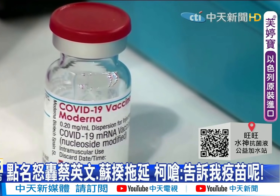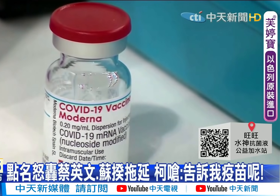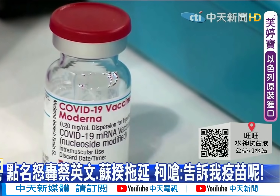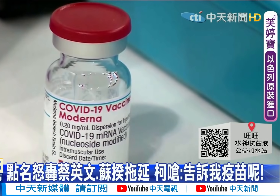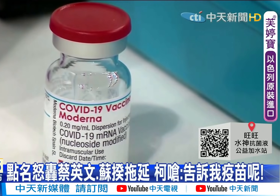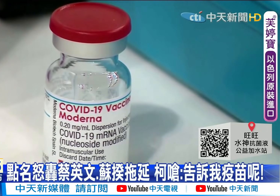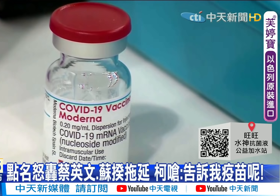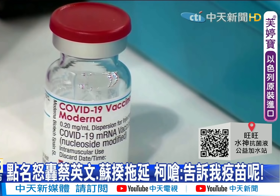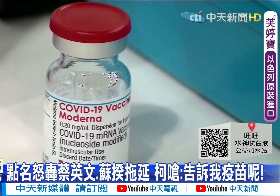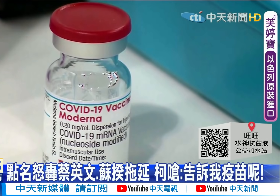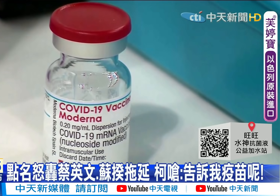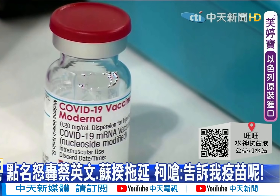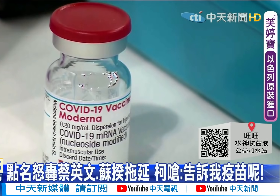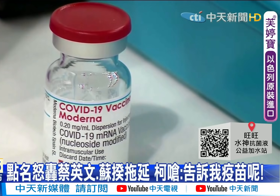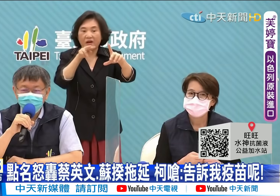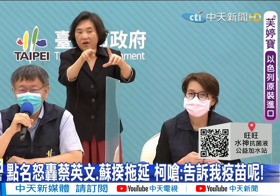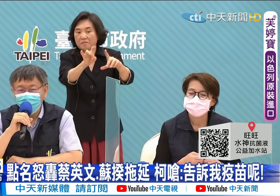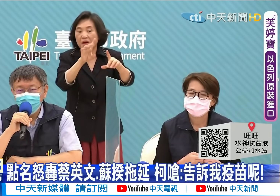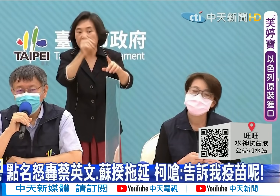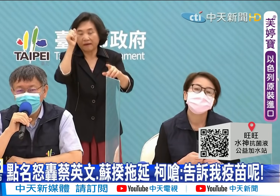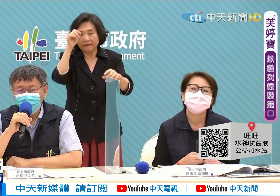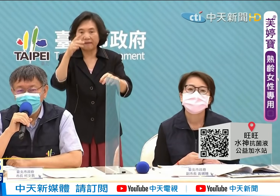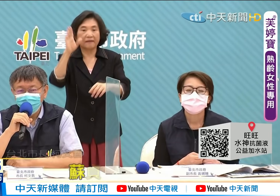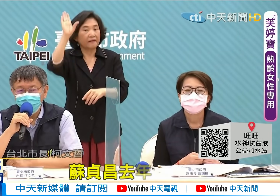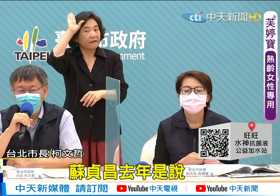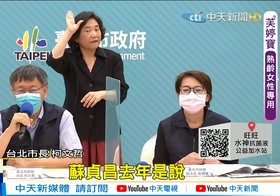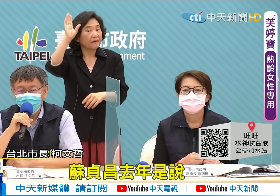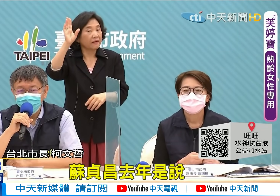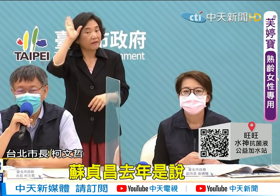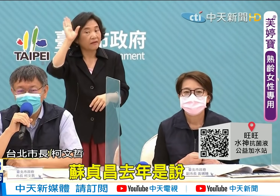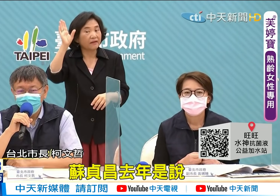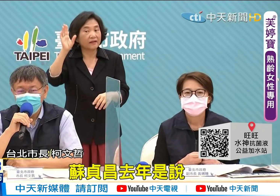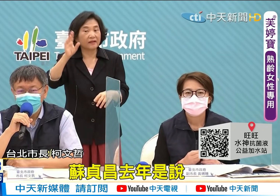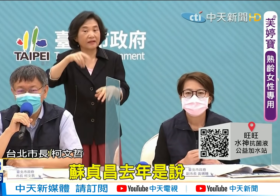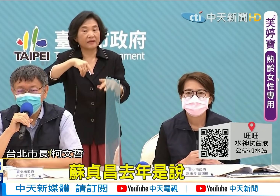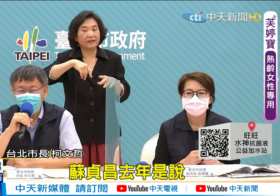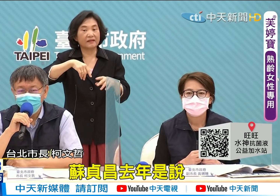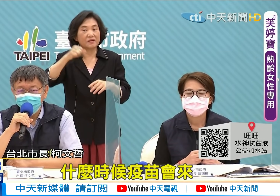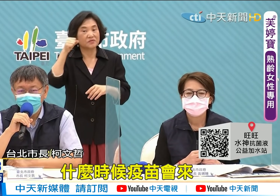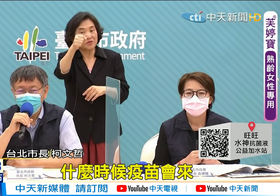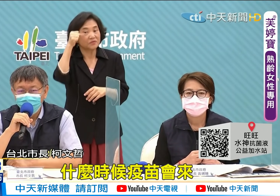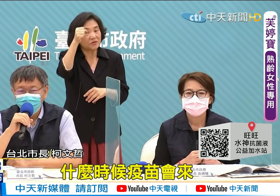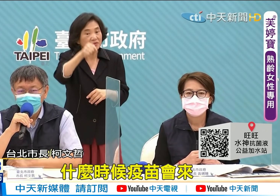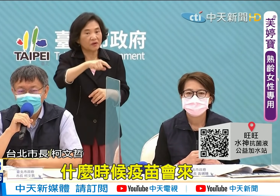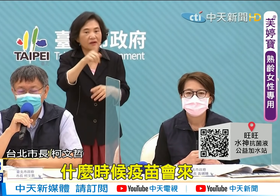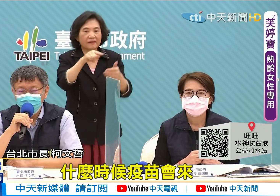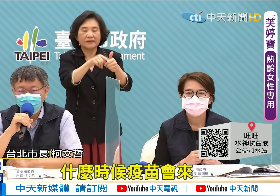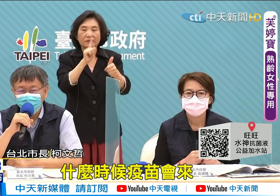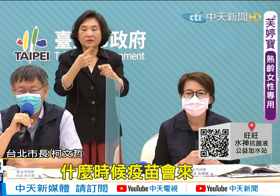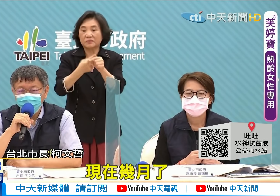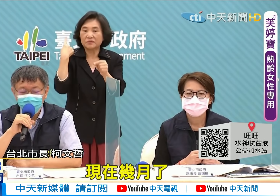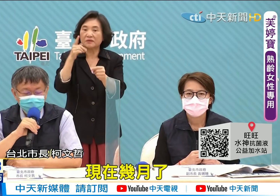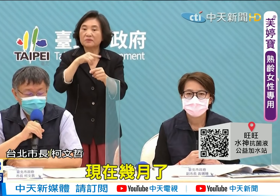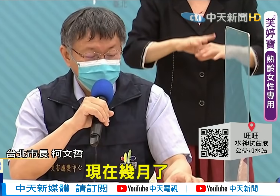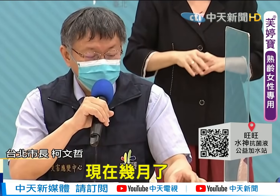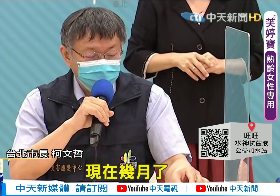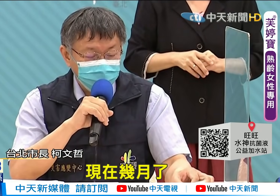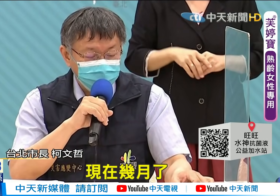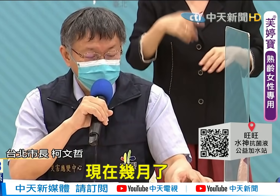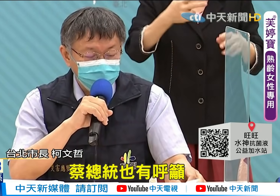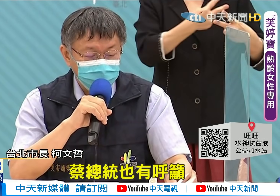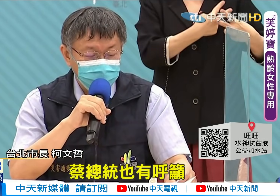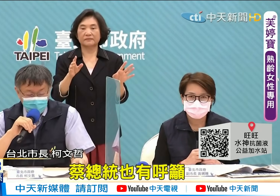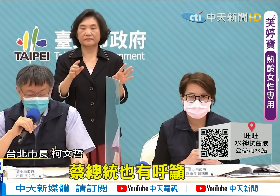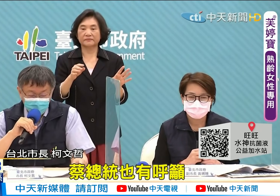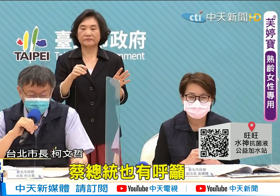告诉我你买的疫苗在哪里。 苏贞昌到底是说去年是说今年什么时候疫苗会来？他现在几月了？蔡总